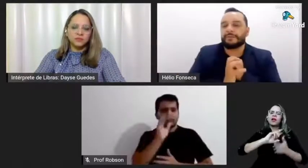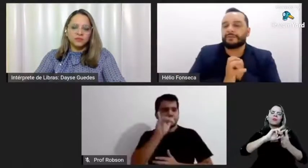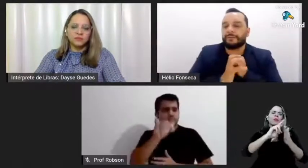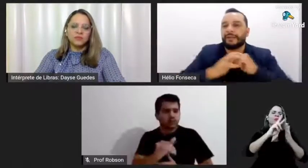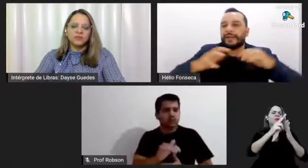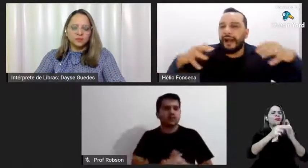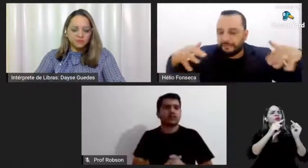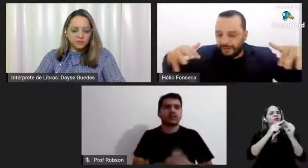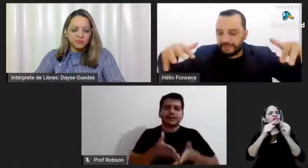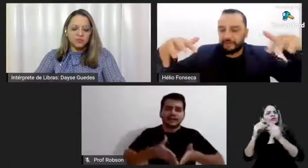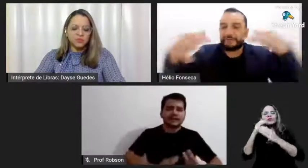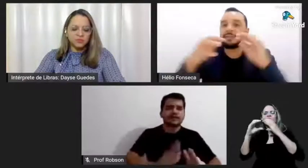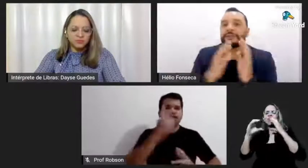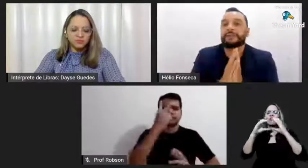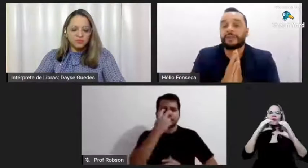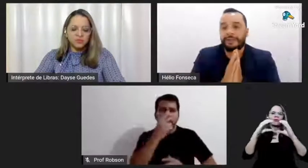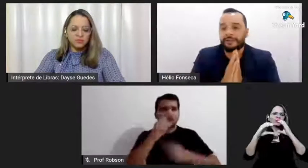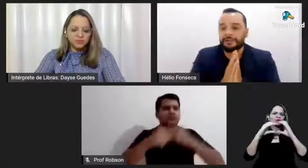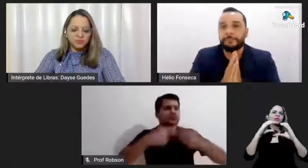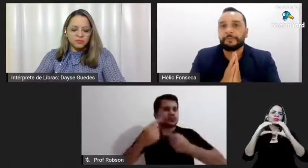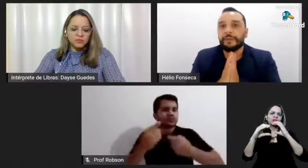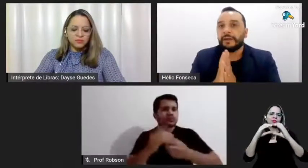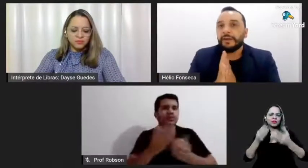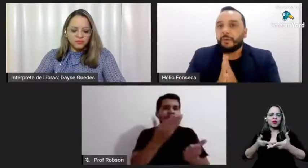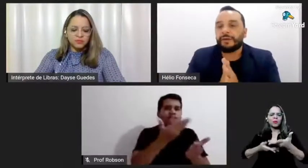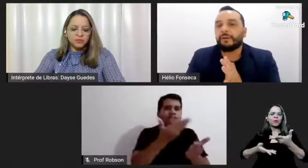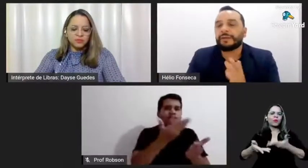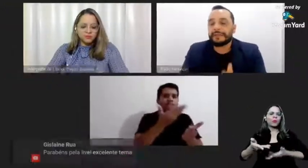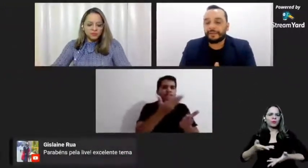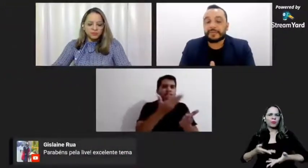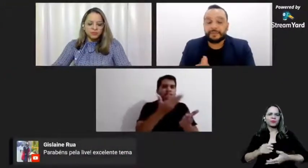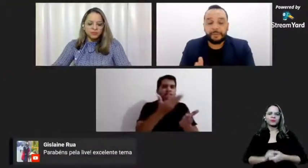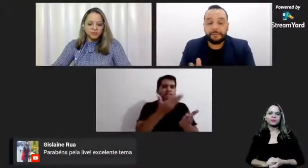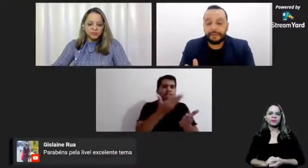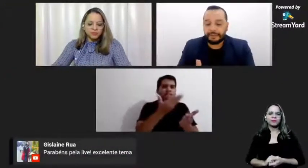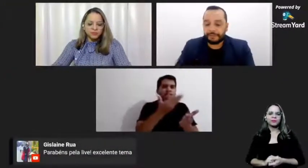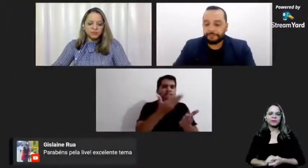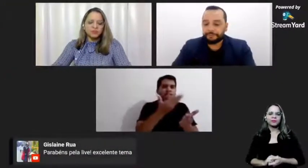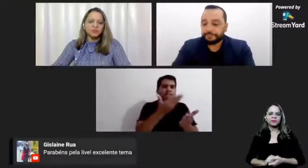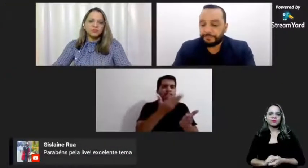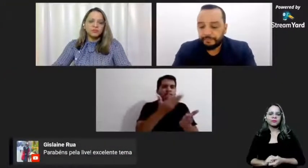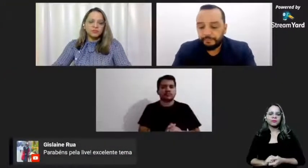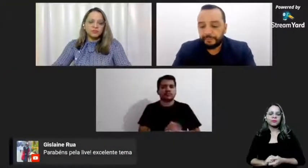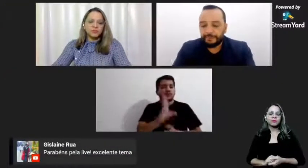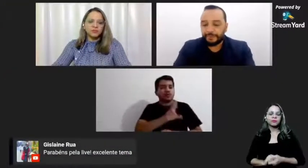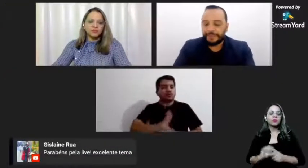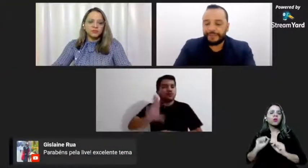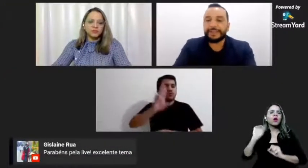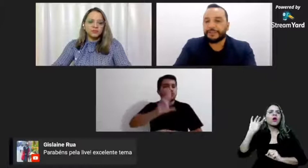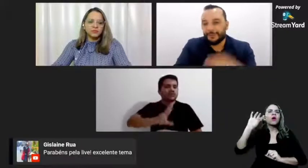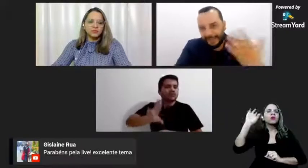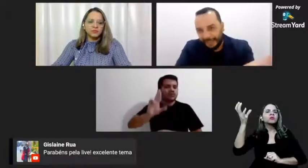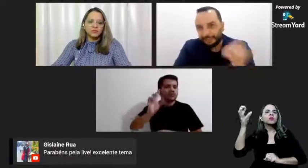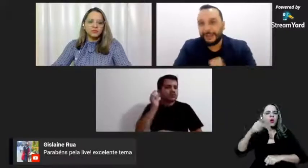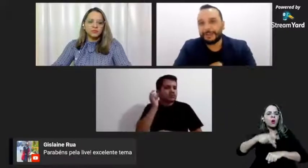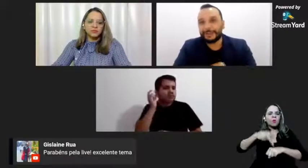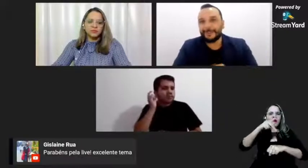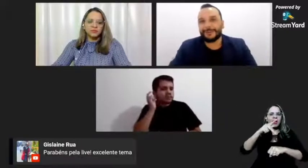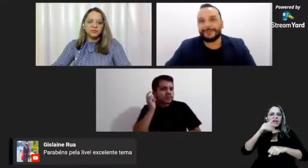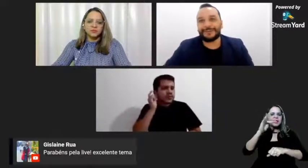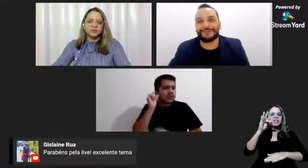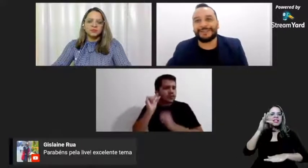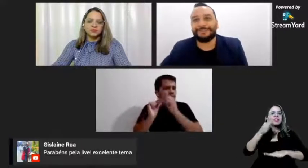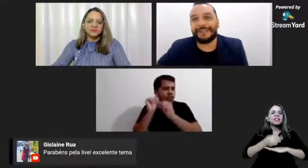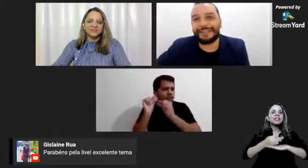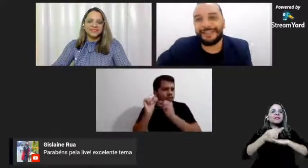várias formas de se comunicar e várias formas de interagir. O que aconteceu nas Filipinas foi o seguinte, aí eu entro